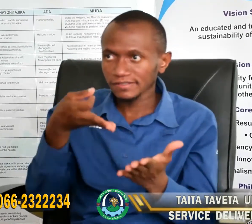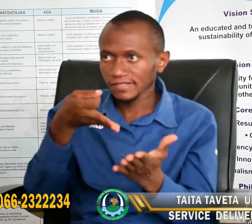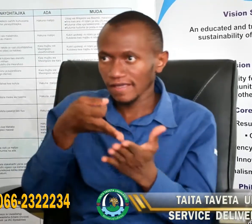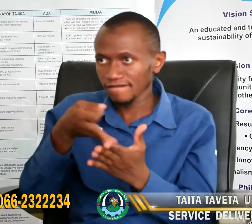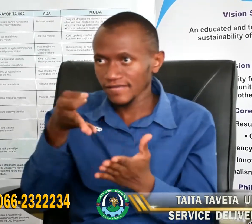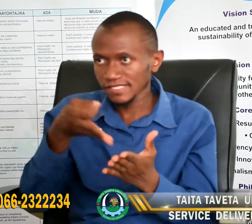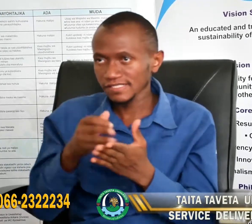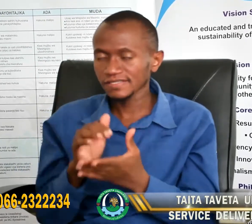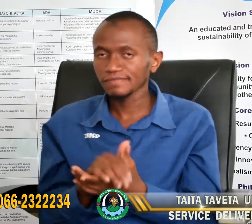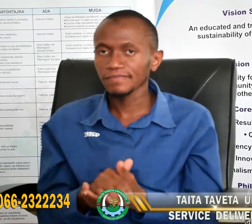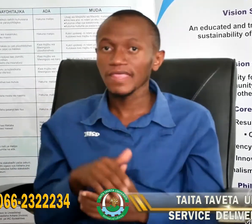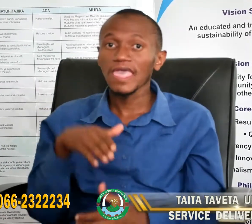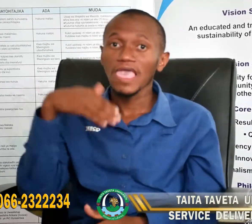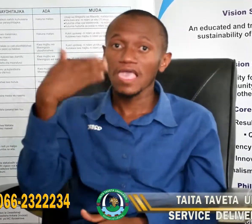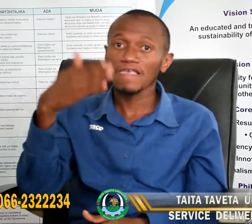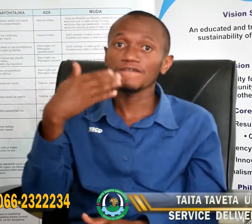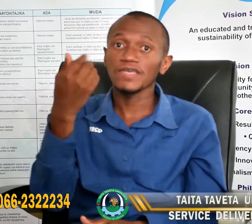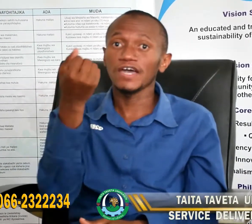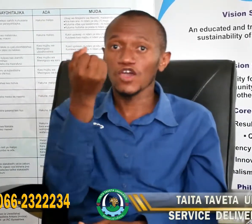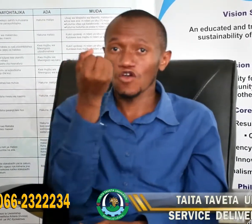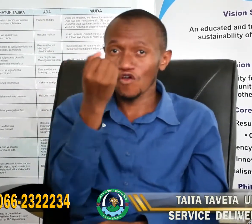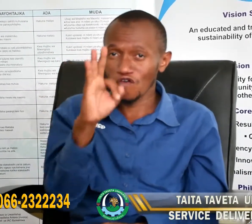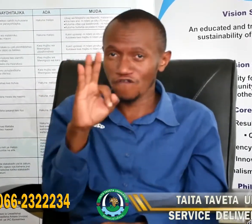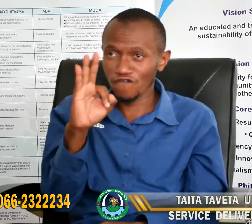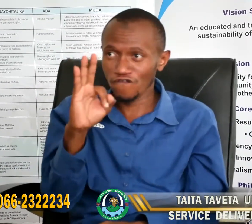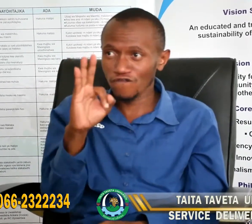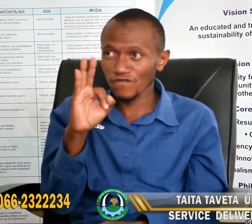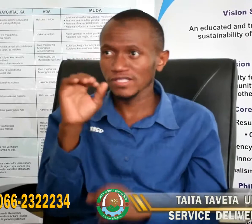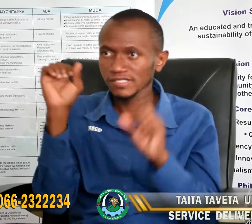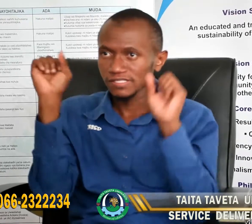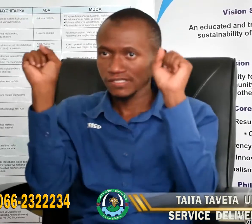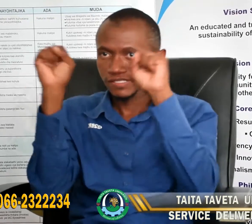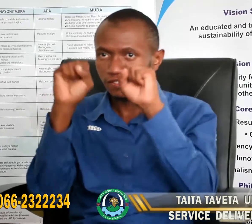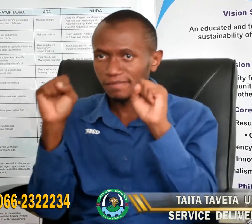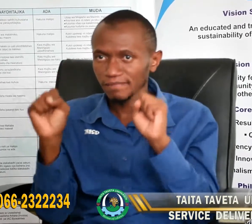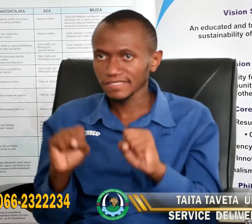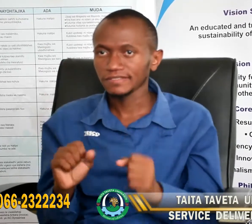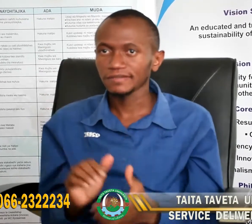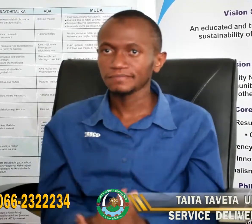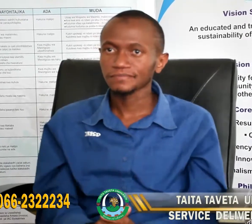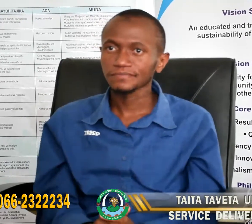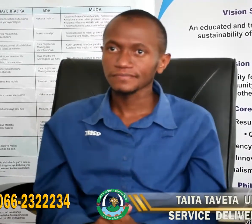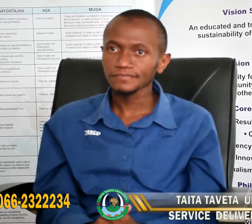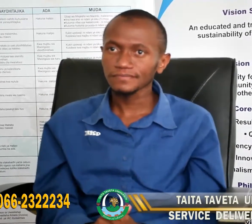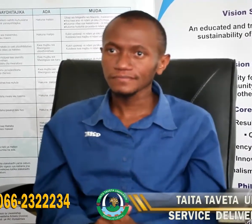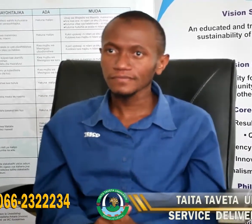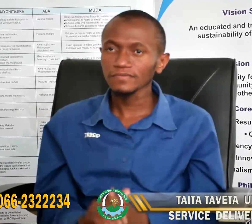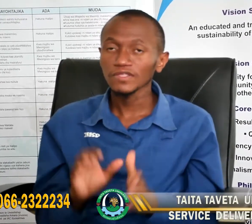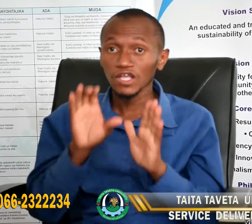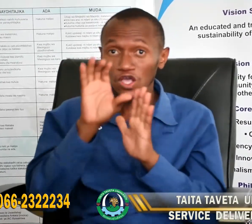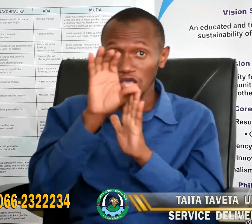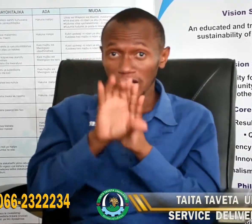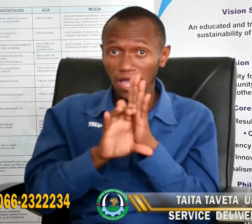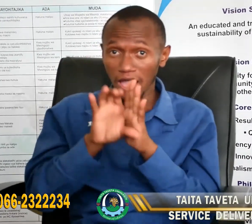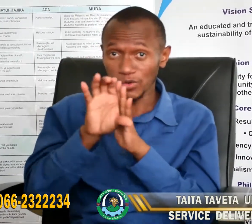malipo. Muda, siku 30 za kazi baada ya kuidhinishwa na seneti ya chuo.